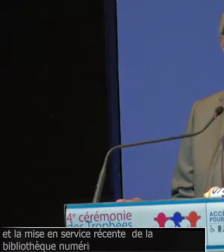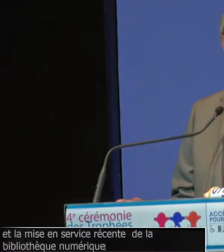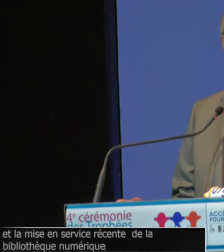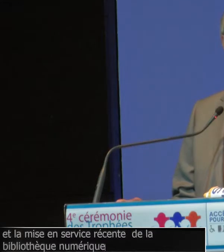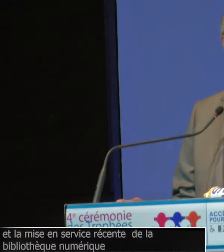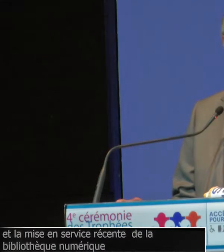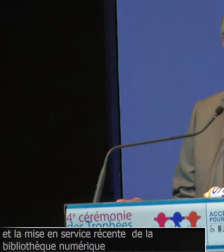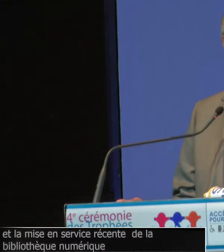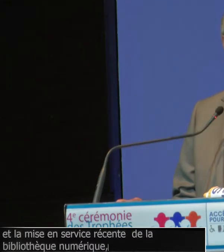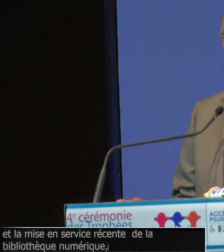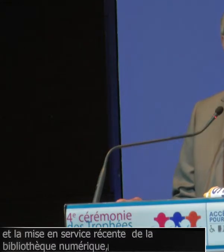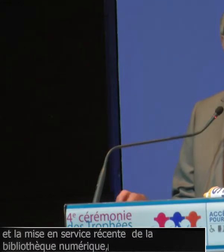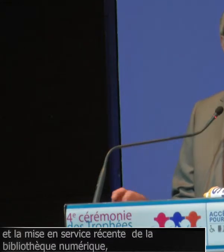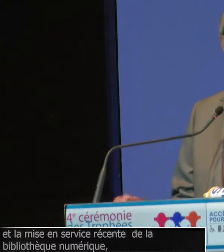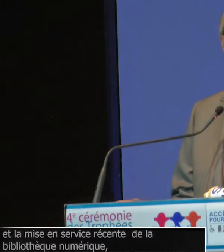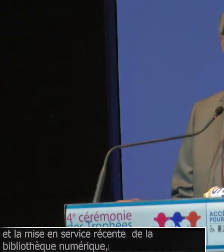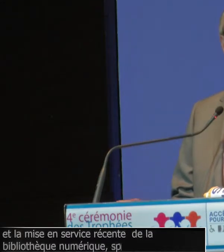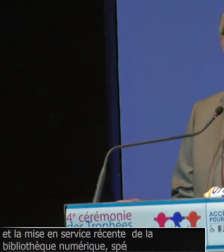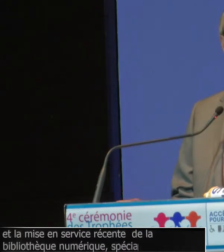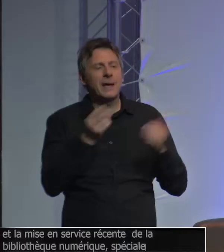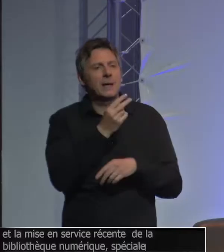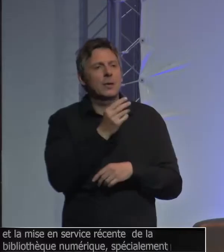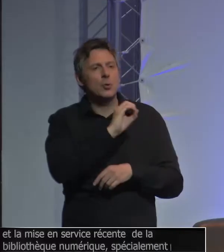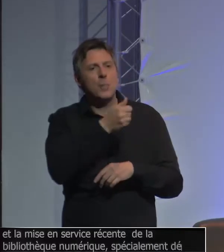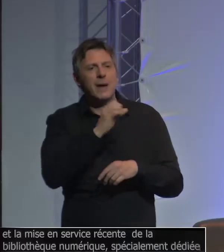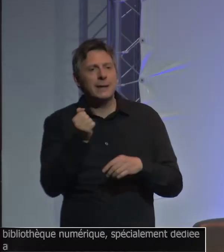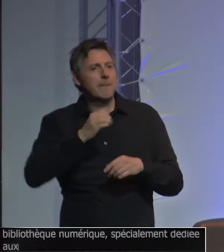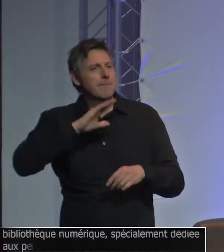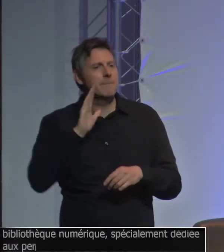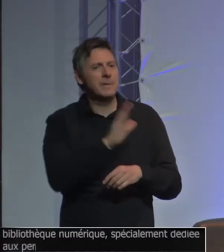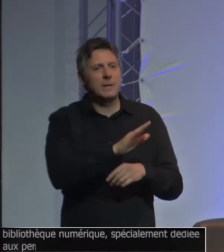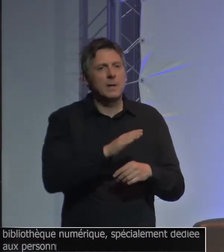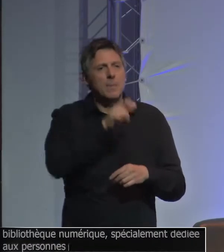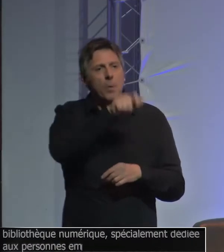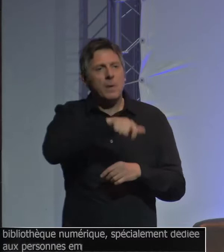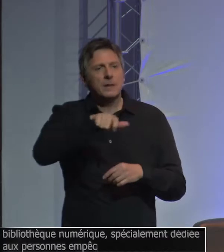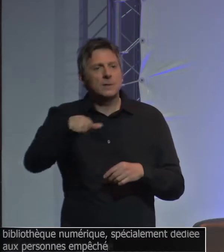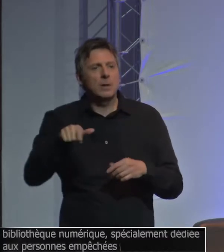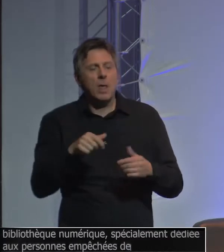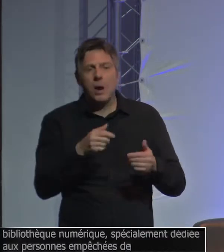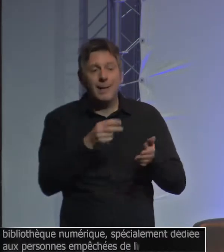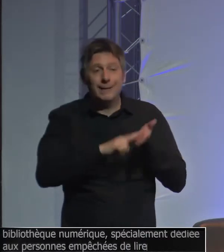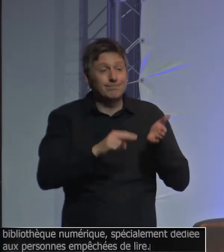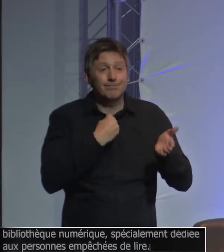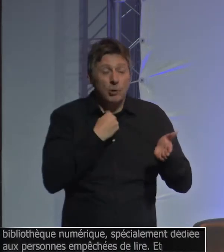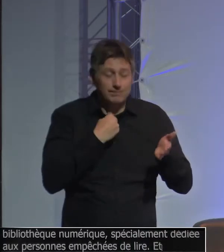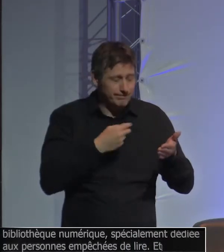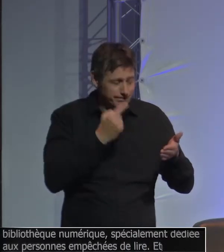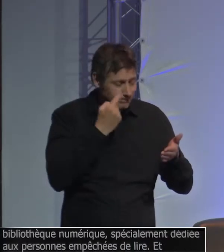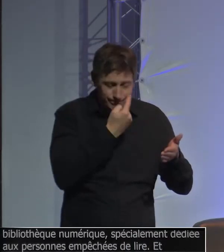EOL, baptisée EOL, bibliothèque numérique spécialement dédiée aux personnes empêchées de lire.